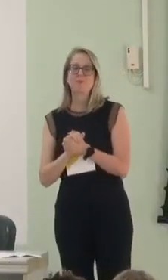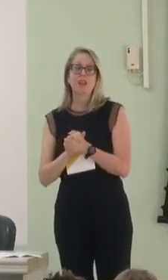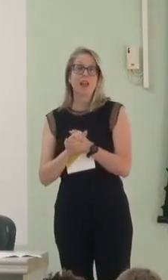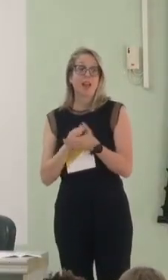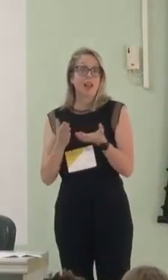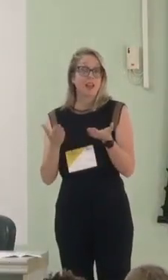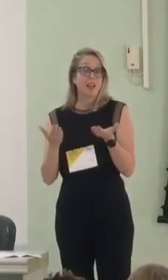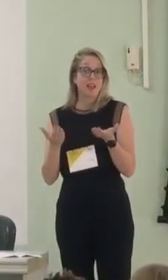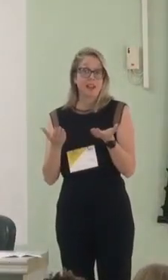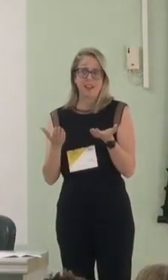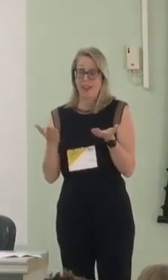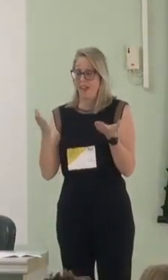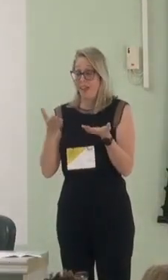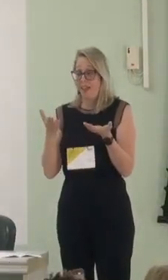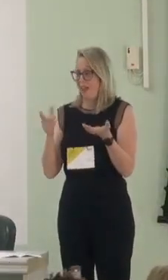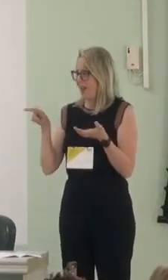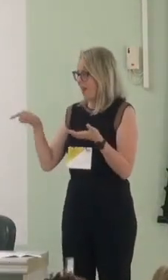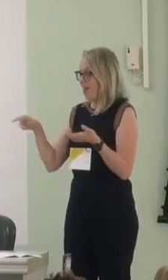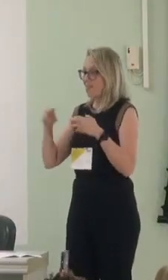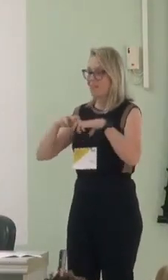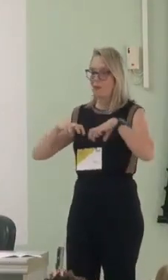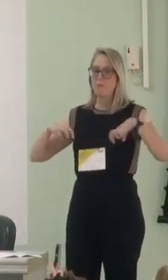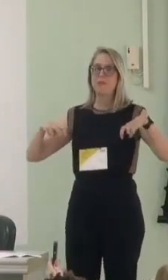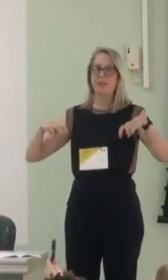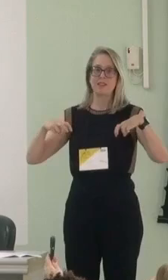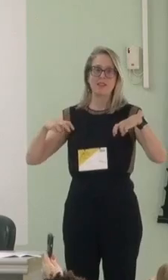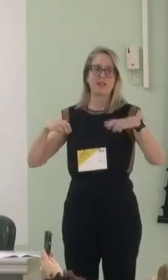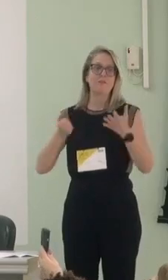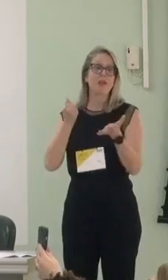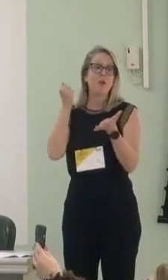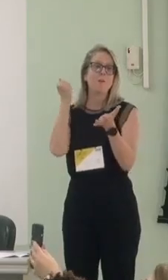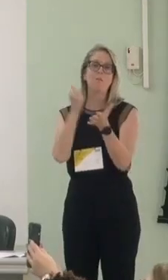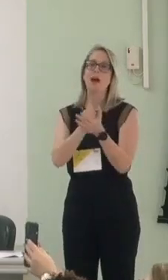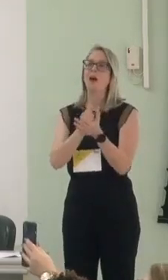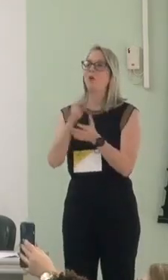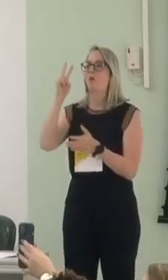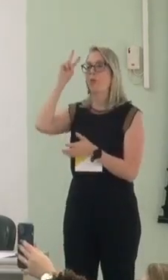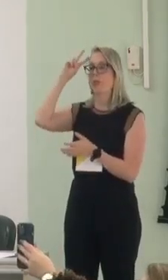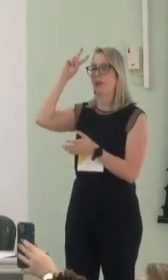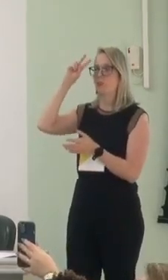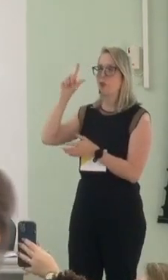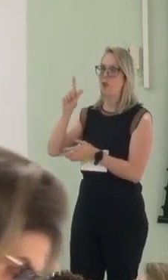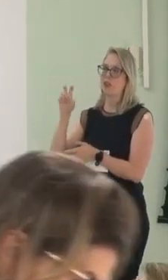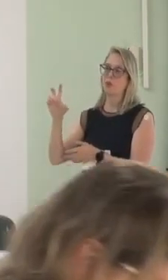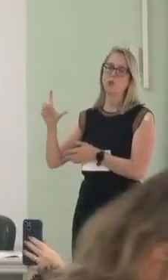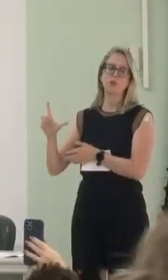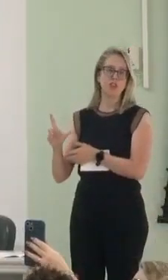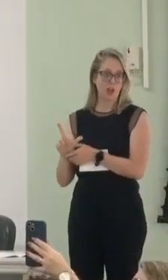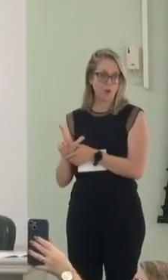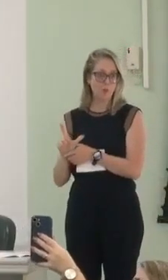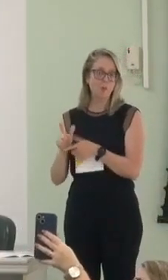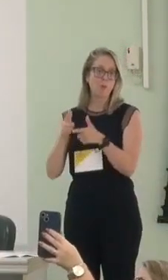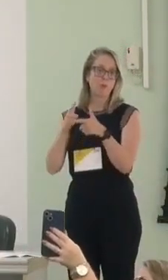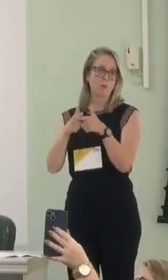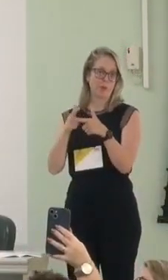recebido a organização da organização do GEL, esse convite, para coordenar